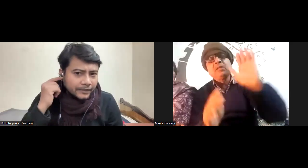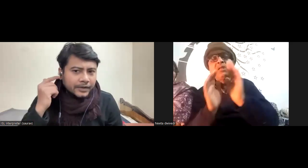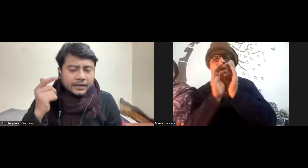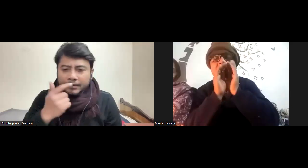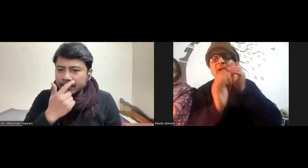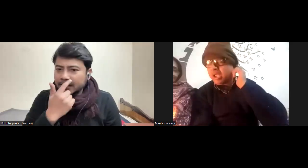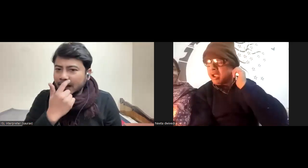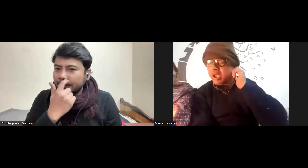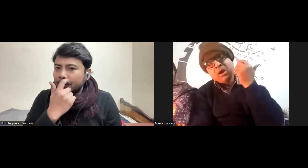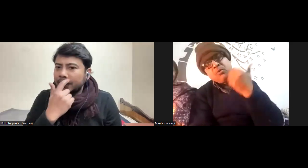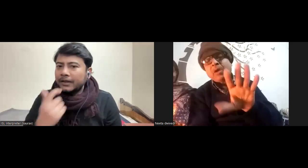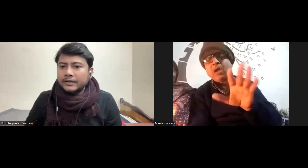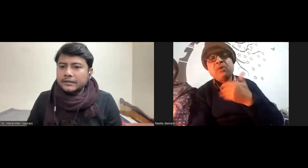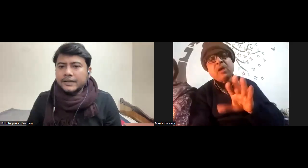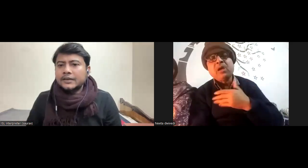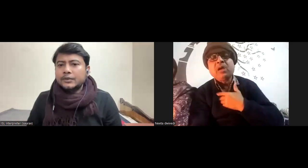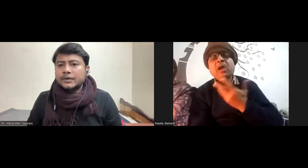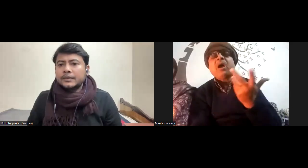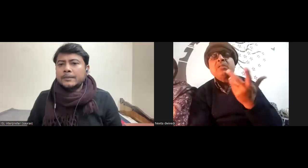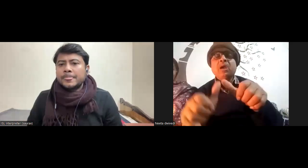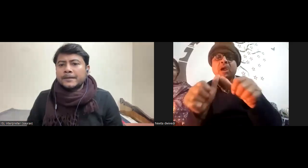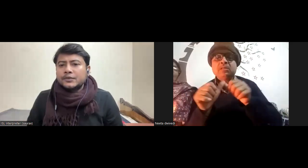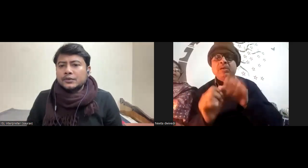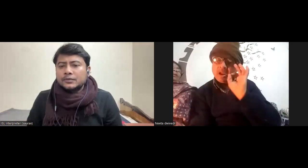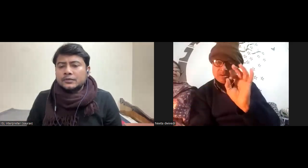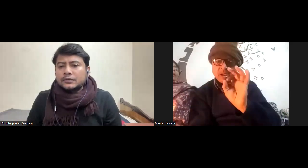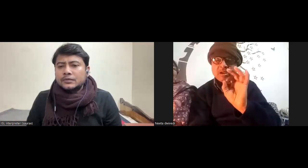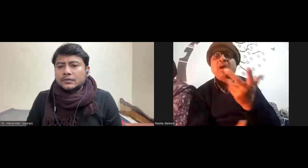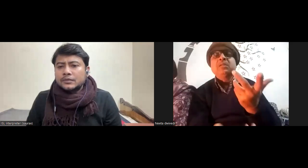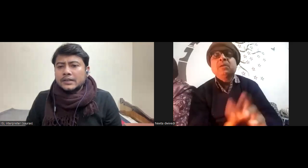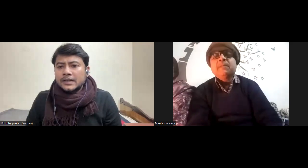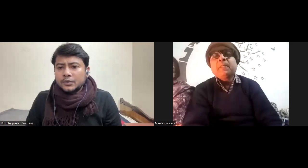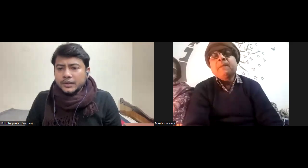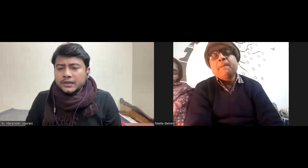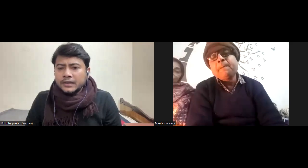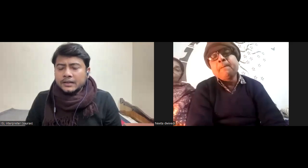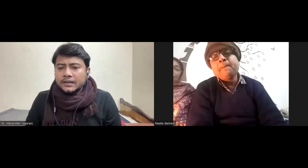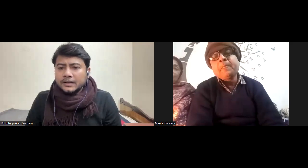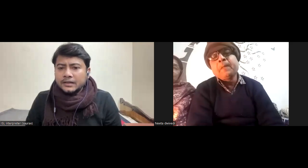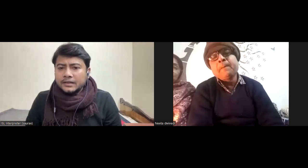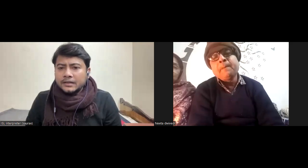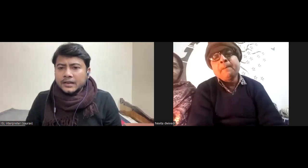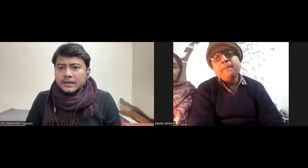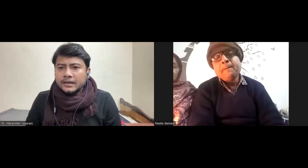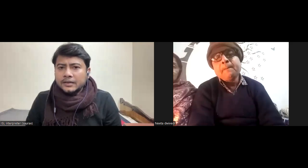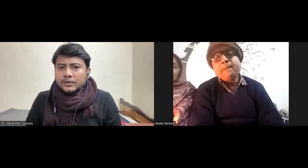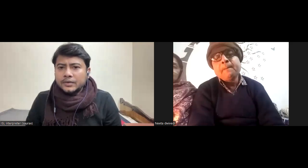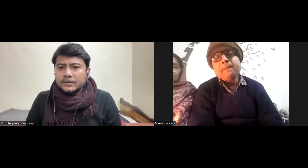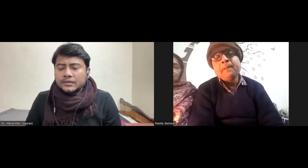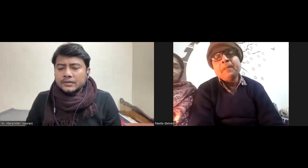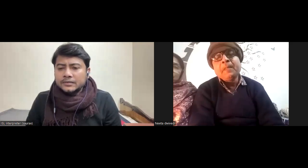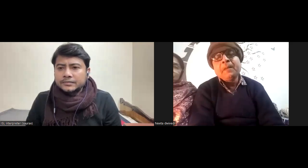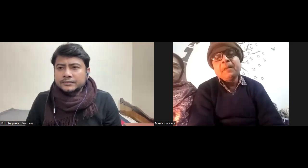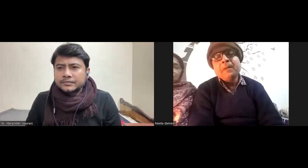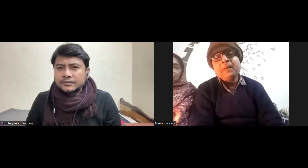has been given. Uh, He just कान में बोल के the way they do it. So okay. Is that okay? Can he continue